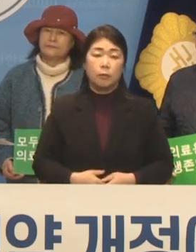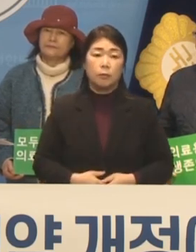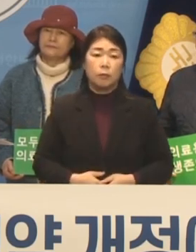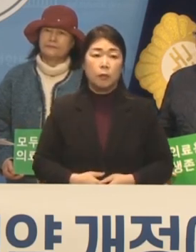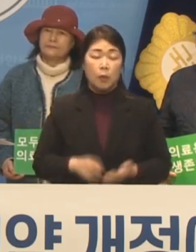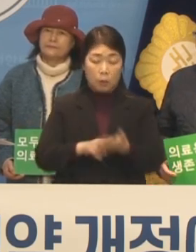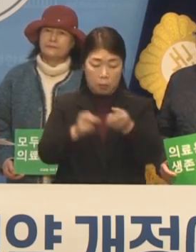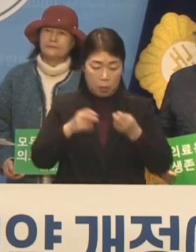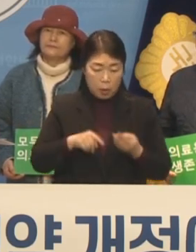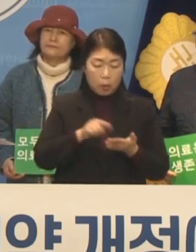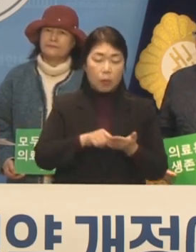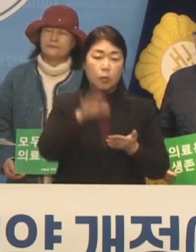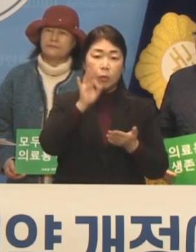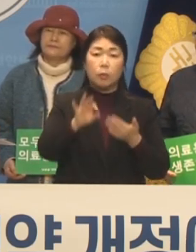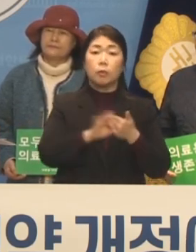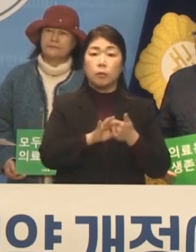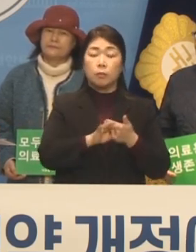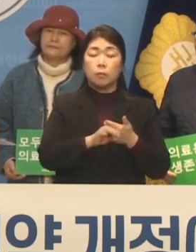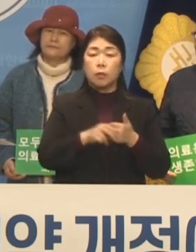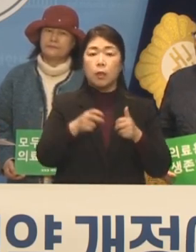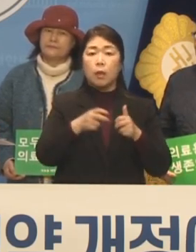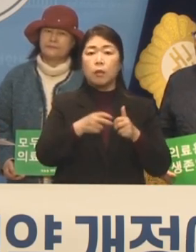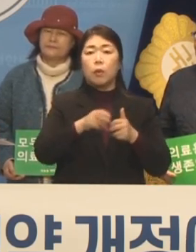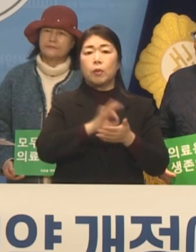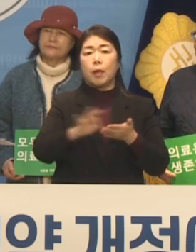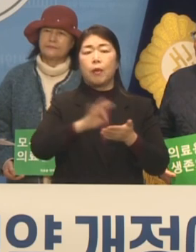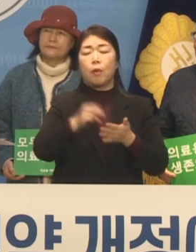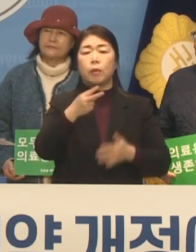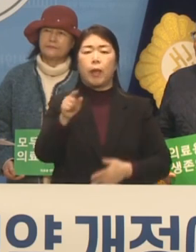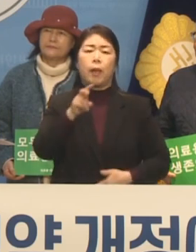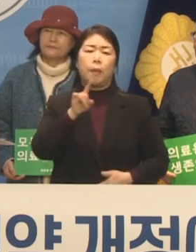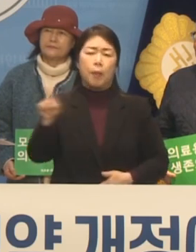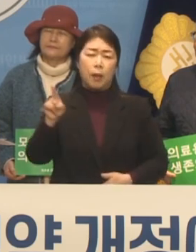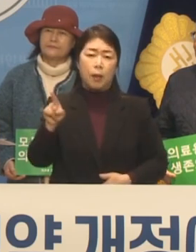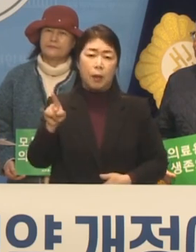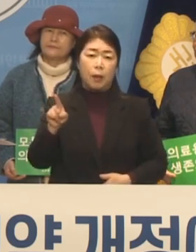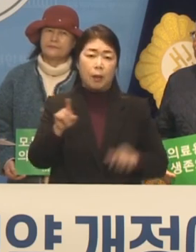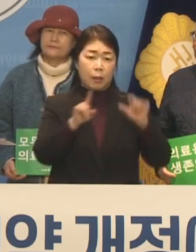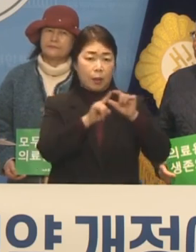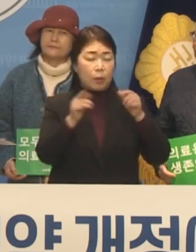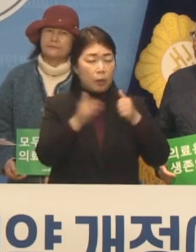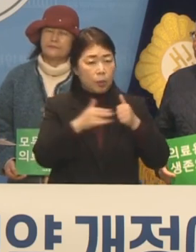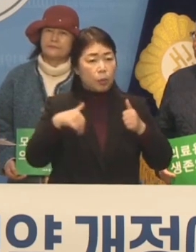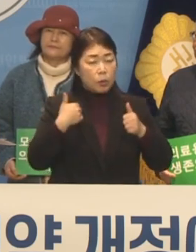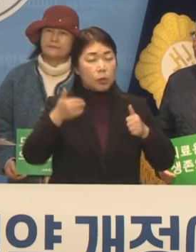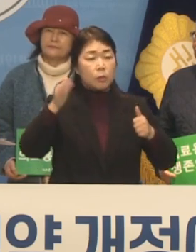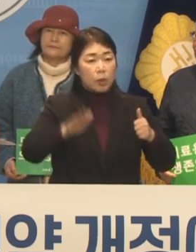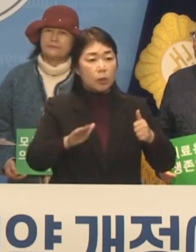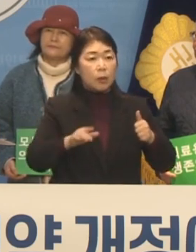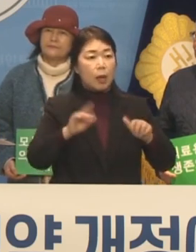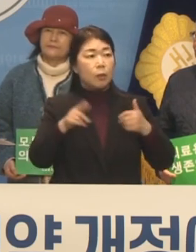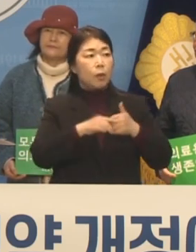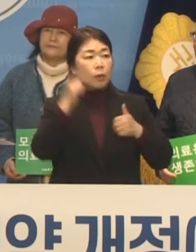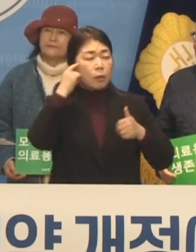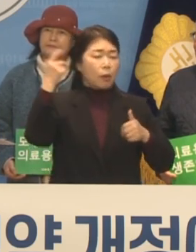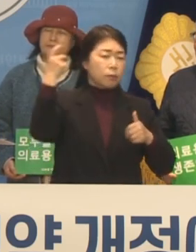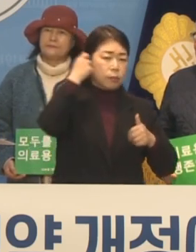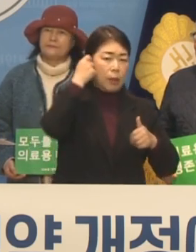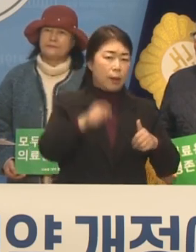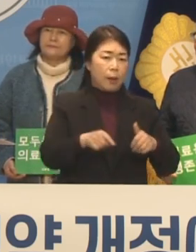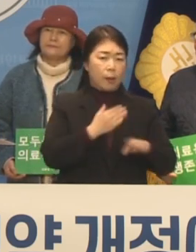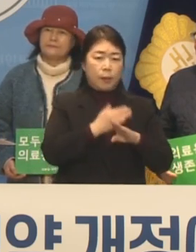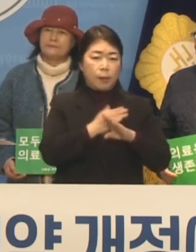이것을 의료용 대마, 이 대마라는 어감 때문인지 아니면 잘못된 주입식 교육